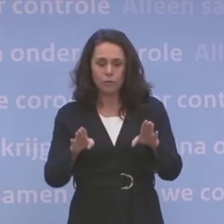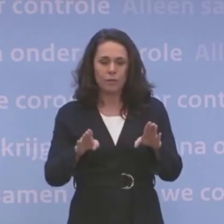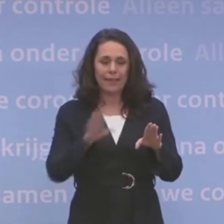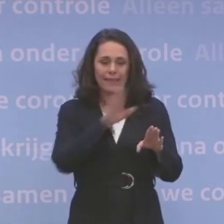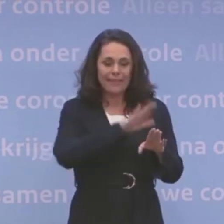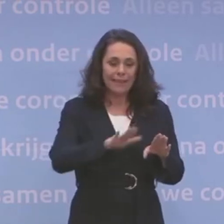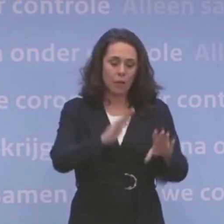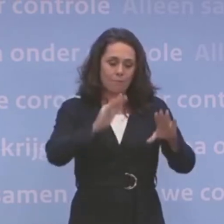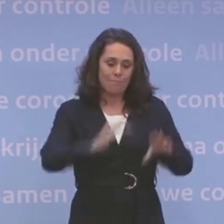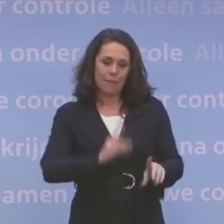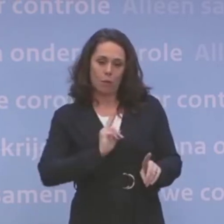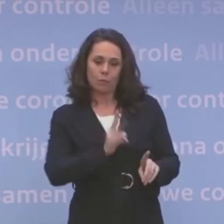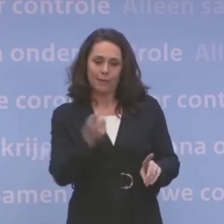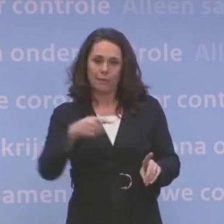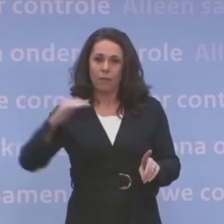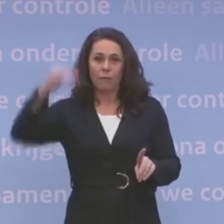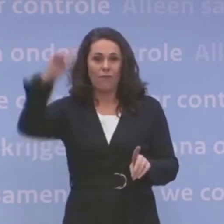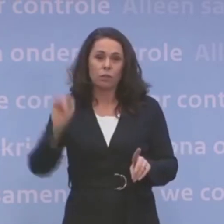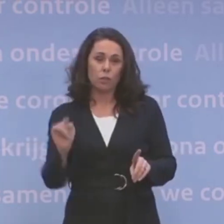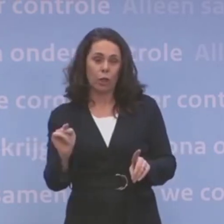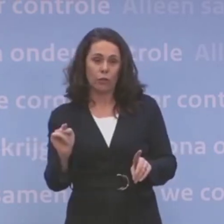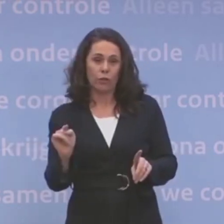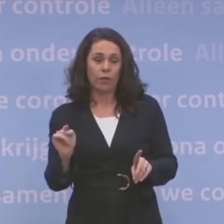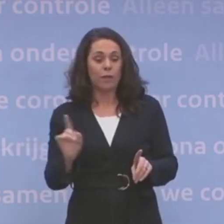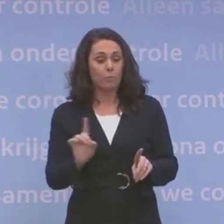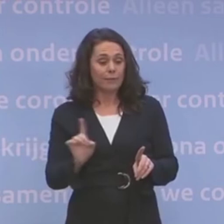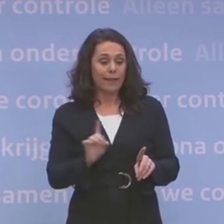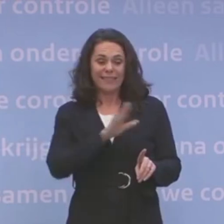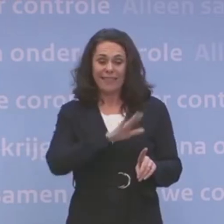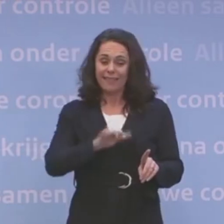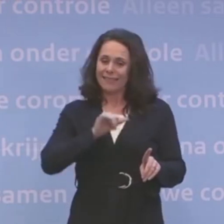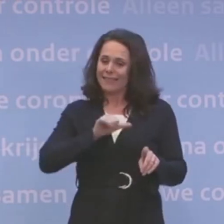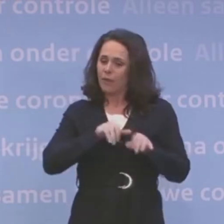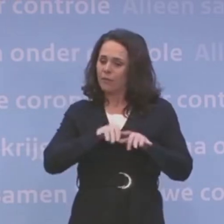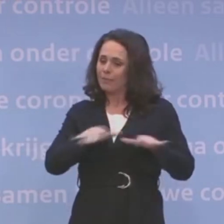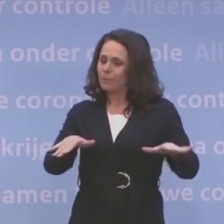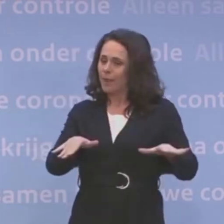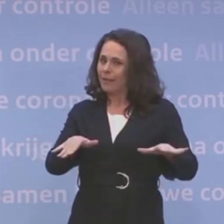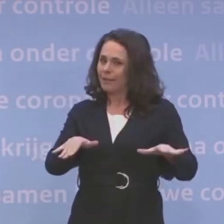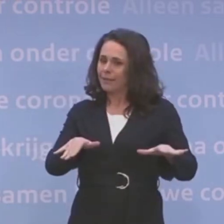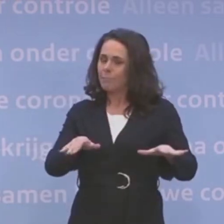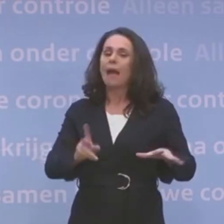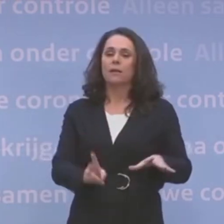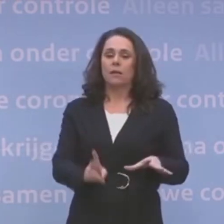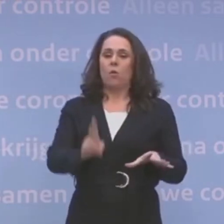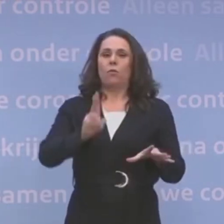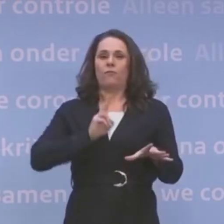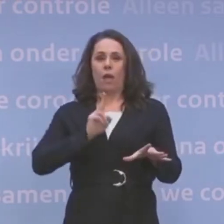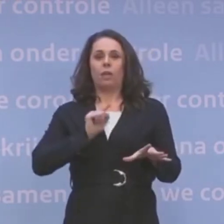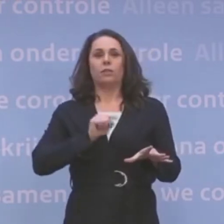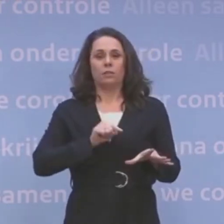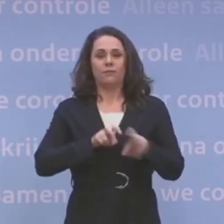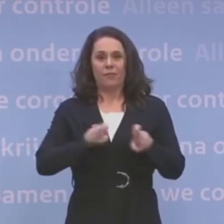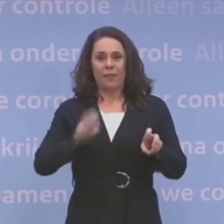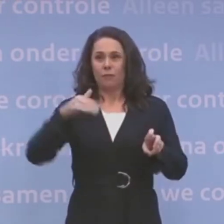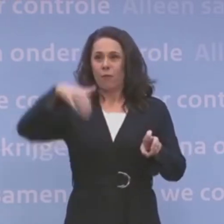volwassenen, geven een indicatie dat kinderen niet de verspreiders binnen die huishouden zijn, maar eerder de ontvangers van het virus